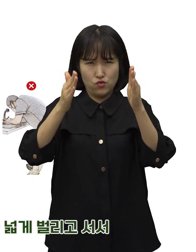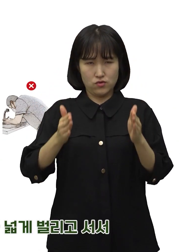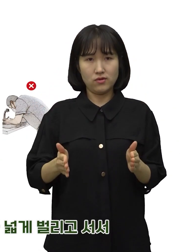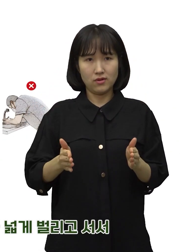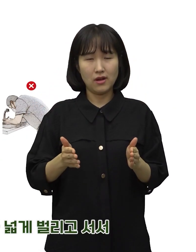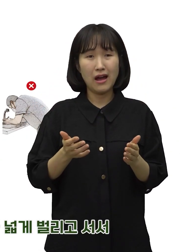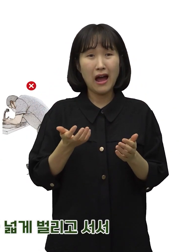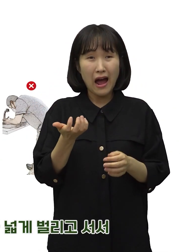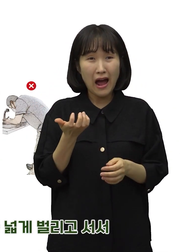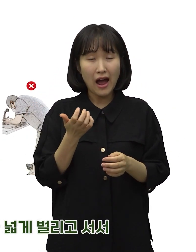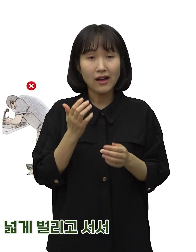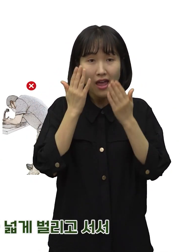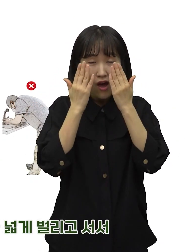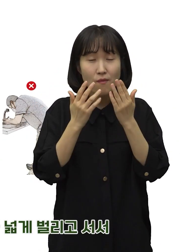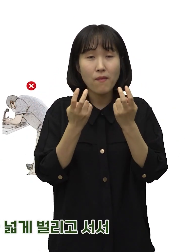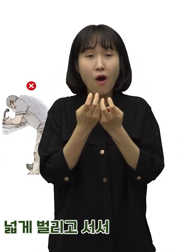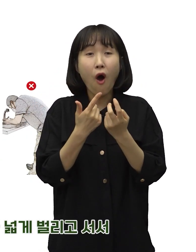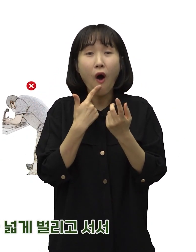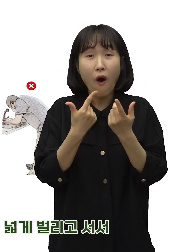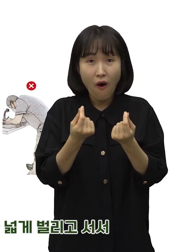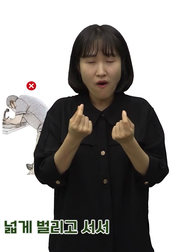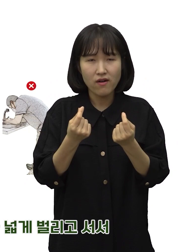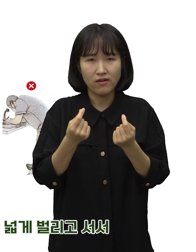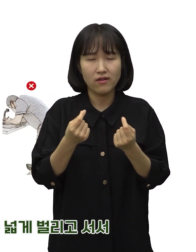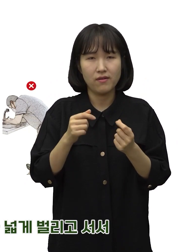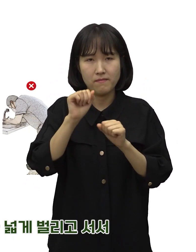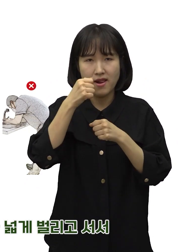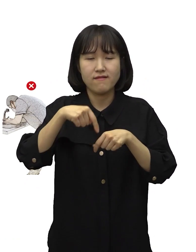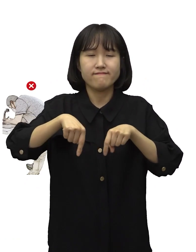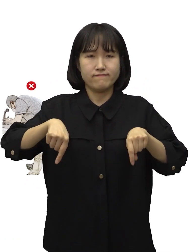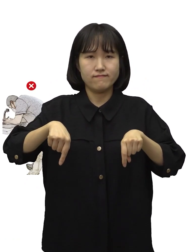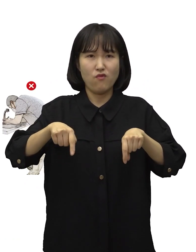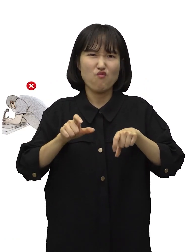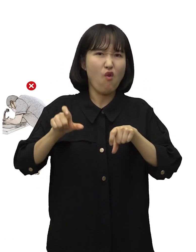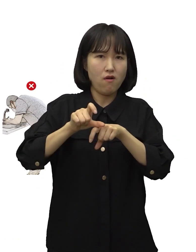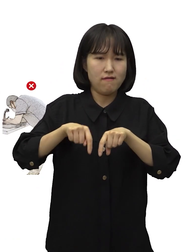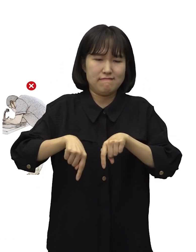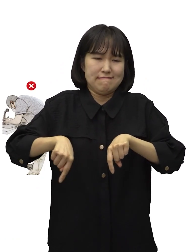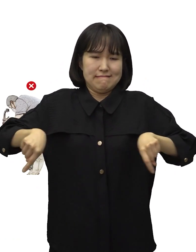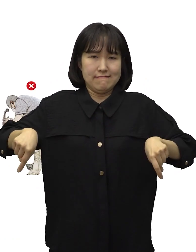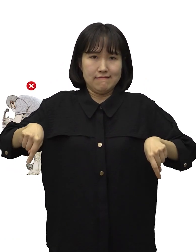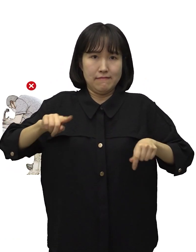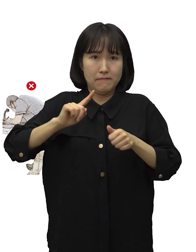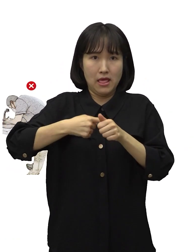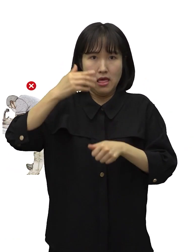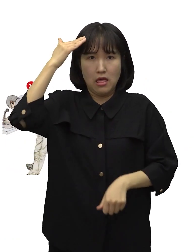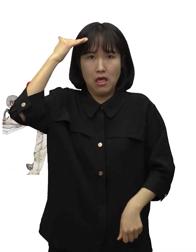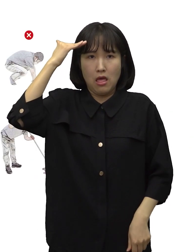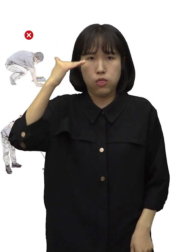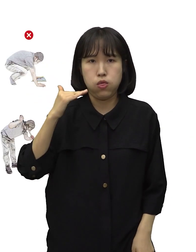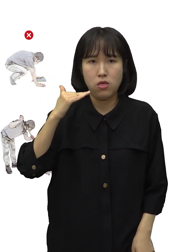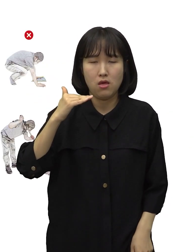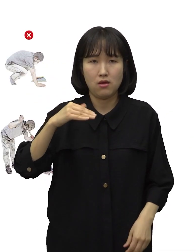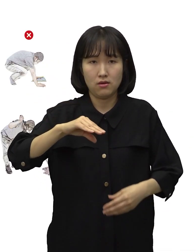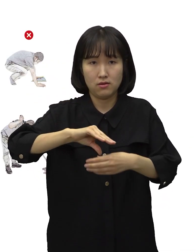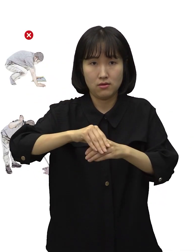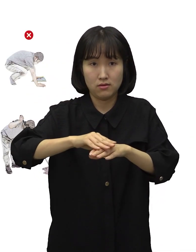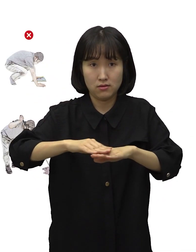때와 같이 다리를 어깨 넓이보다 넓게 벌리고 서서 싱크대와의 높이를 맞춥니다.